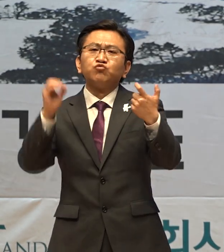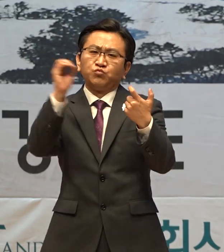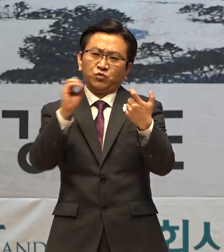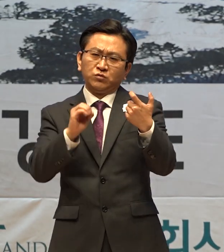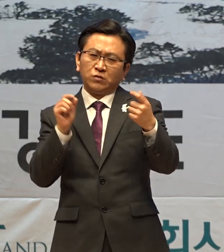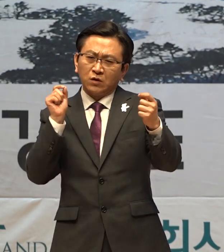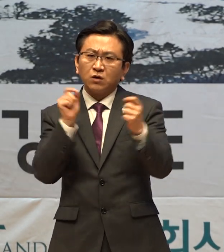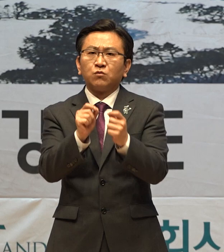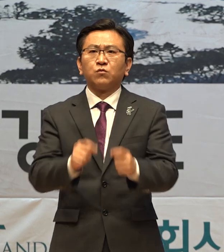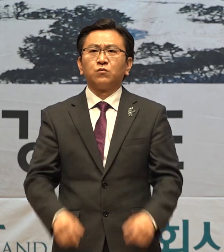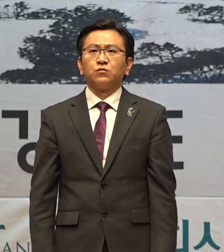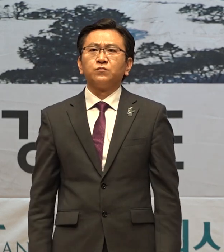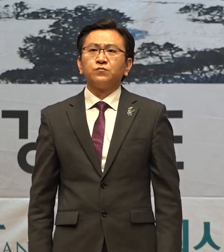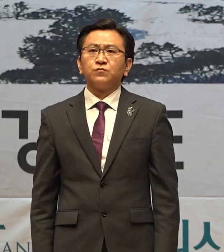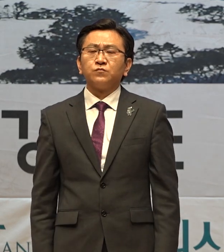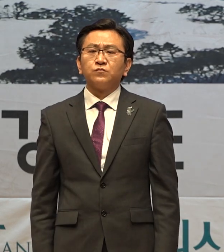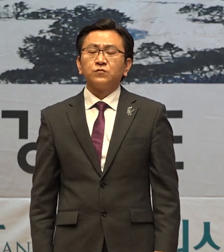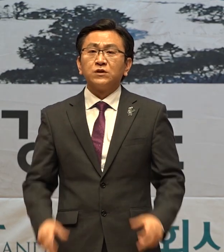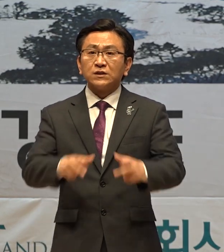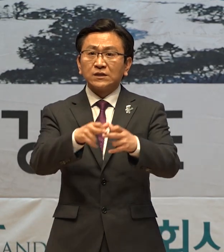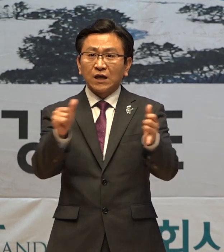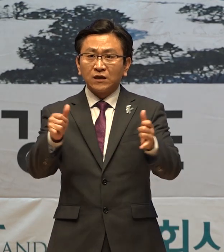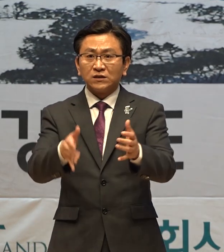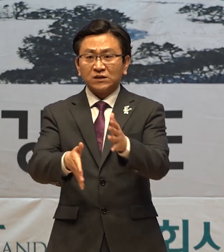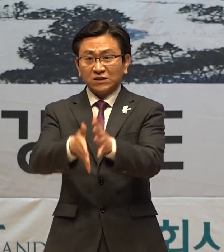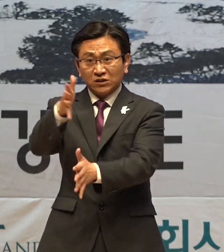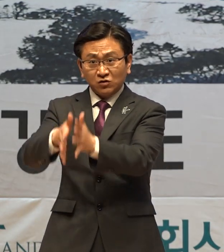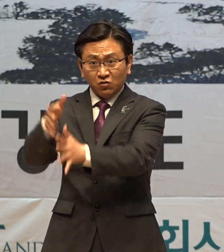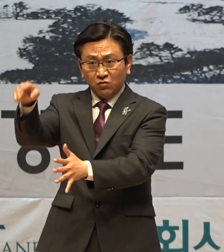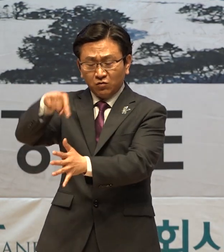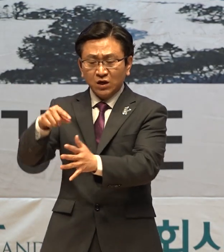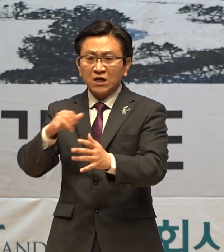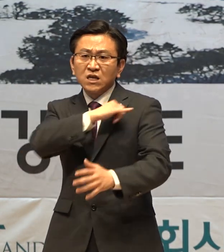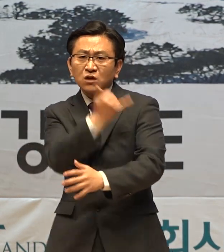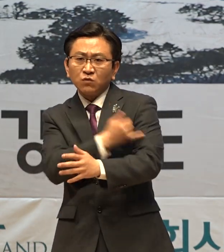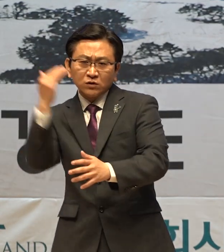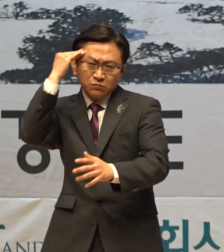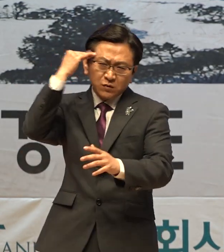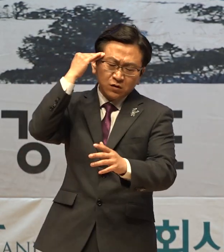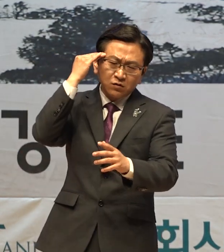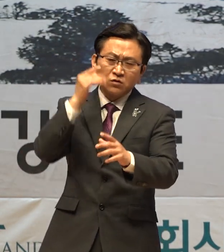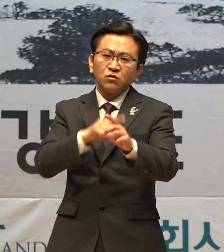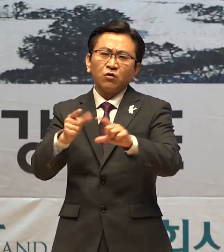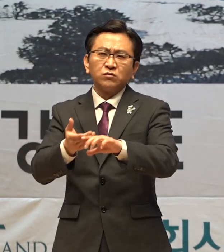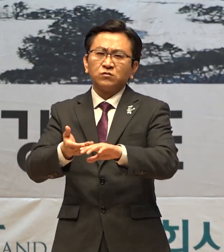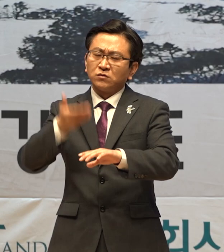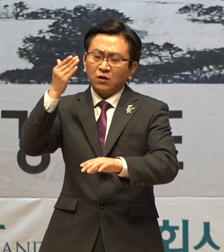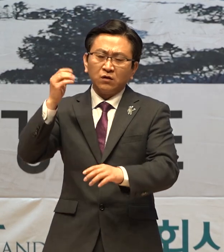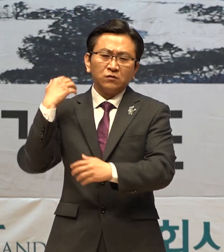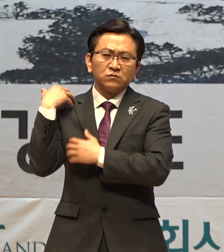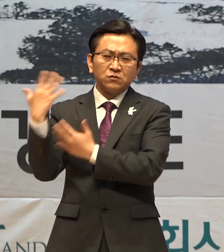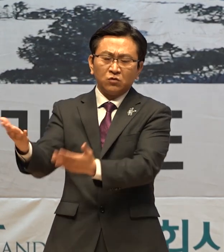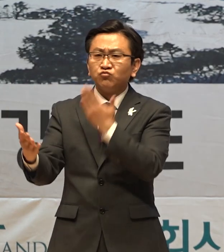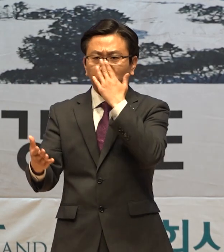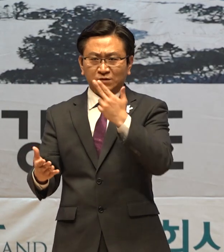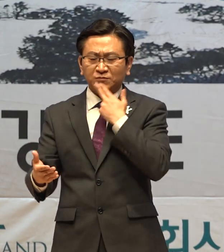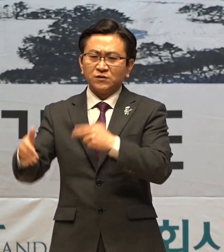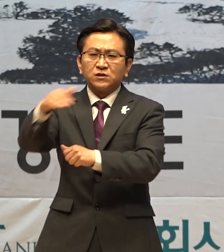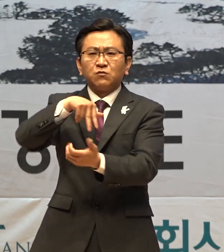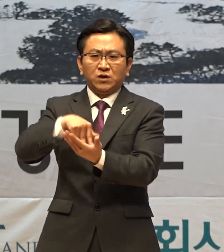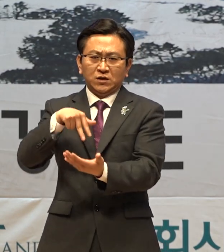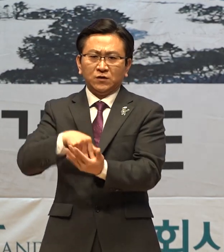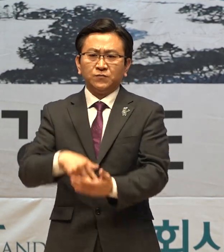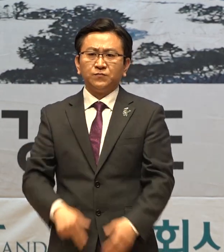60%에 가깝습니다. 장애인 시설의 인권 침해 역시 더 이상 방치할 수 없는